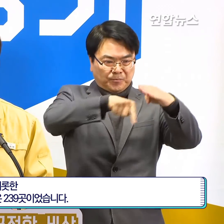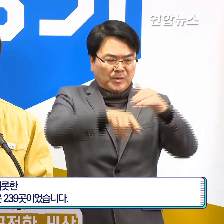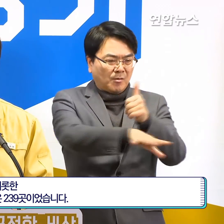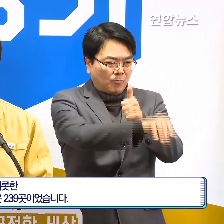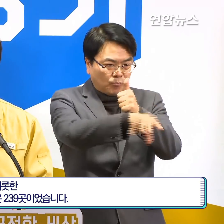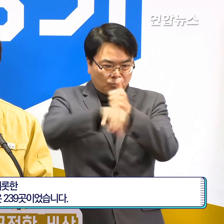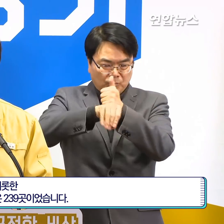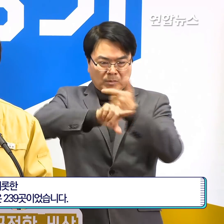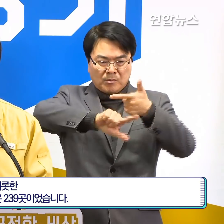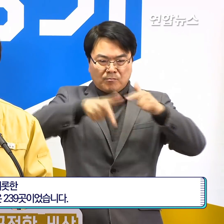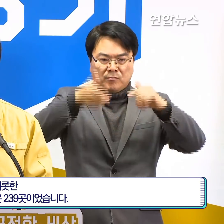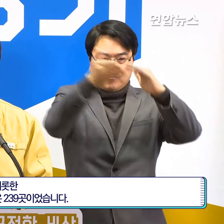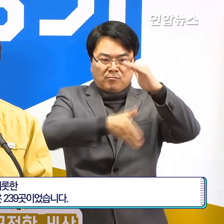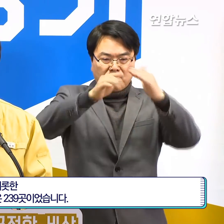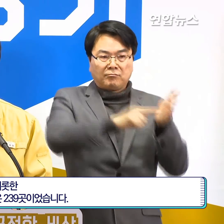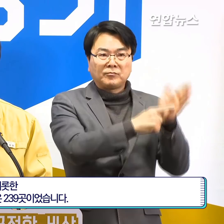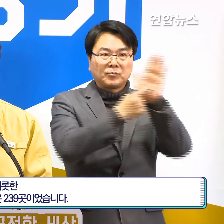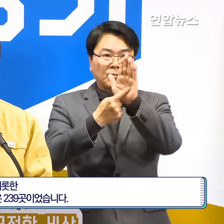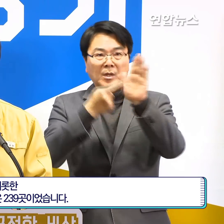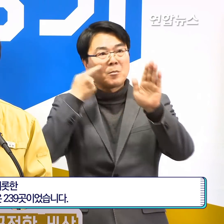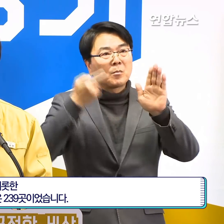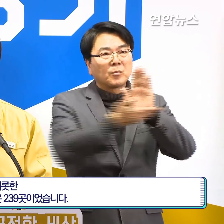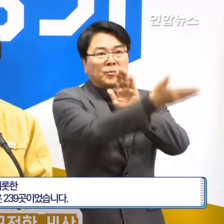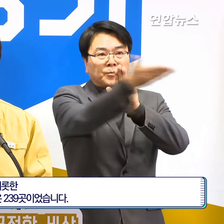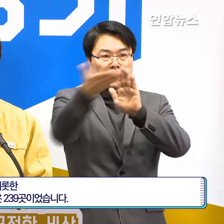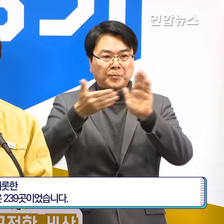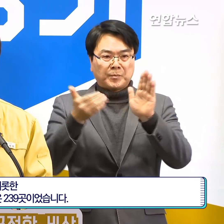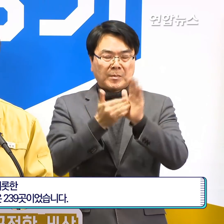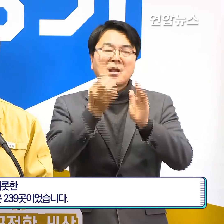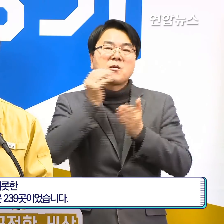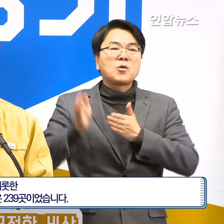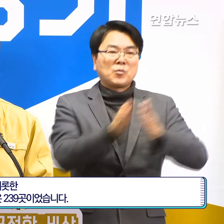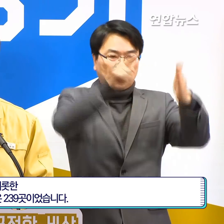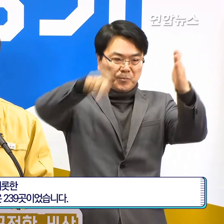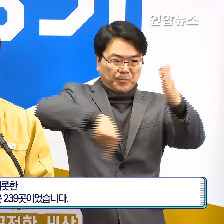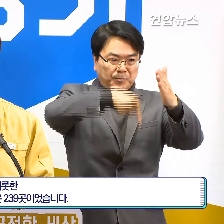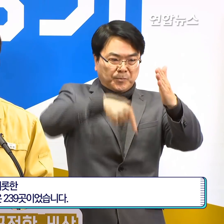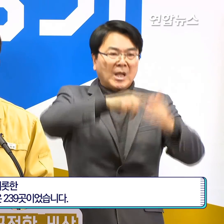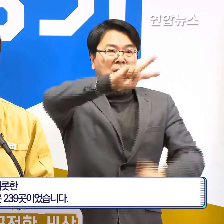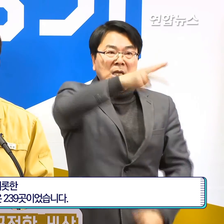기관을 공개했고 이 중 경기도 내 시설은